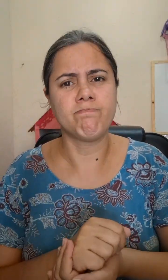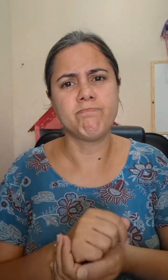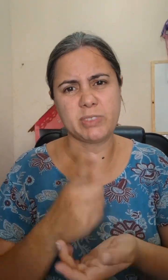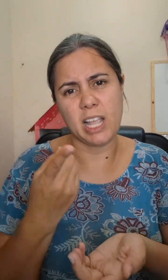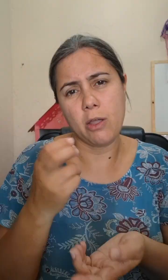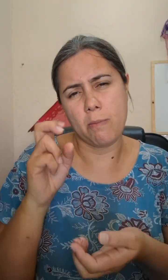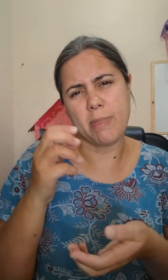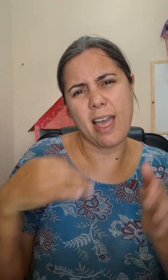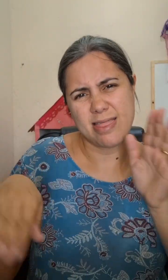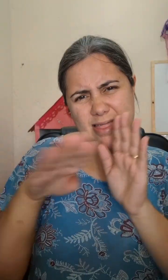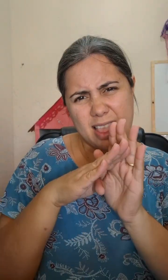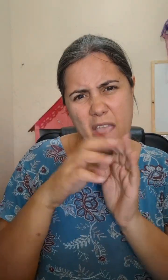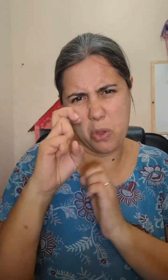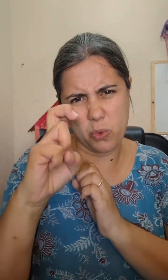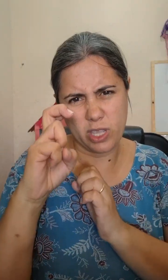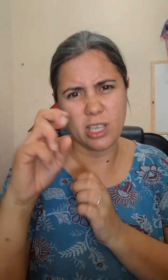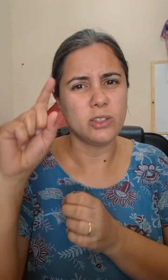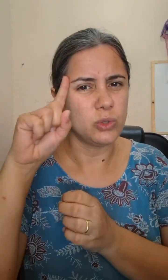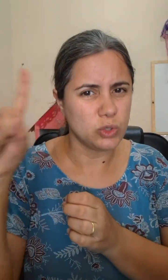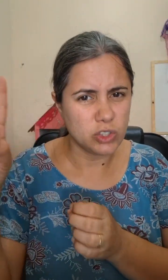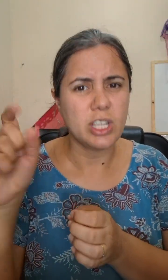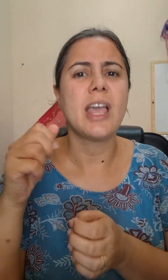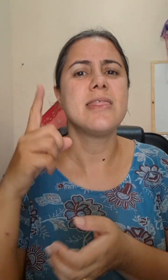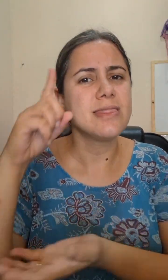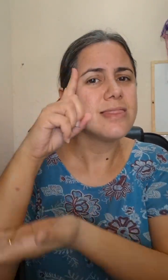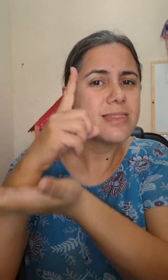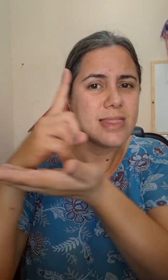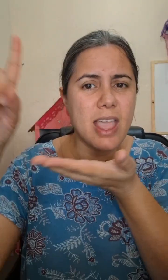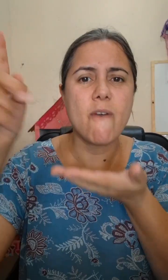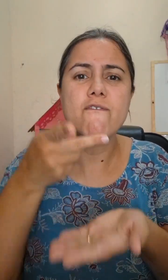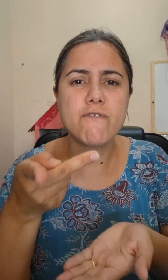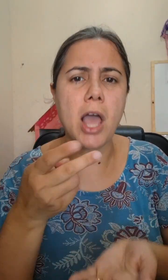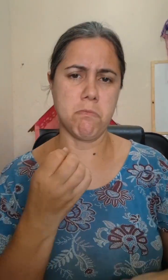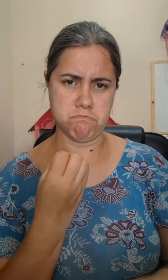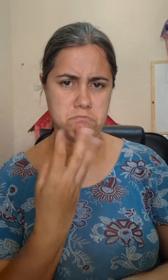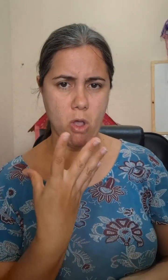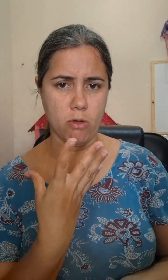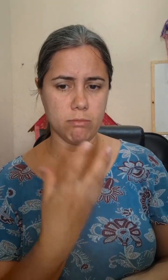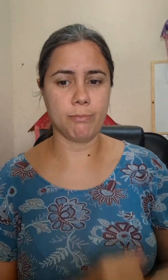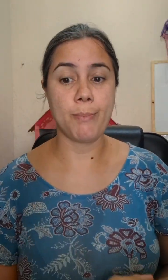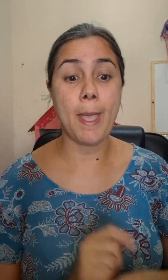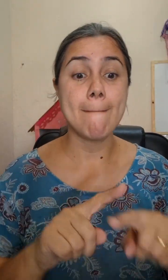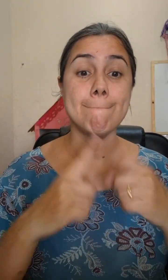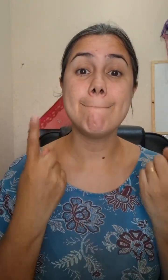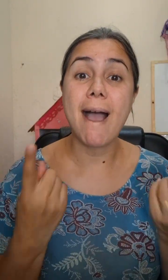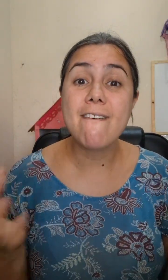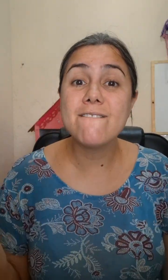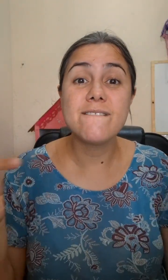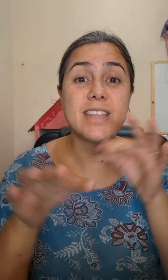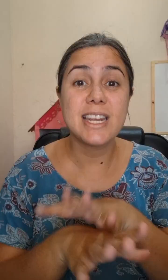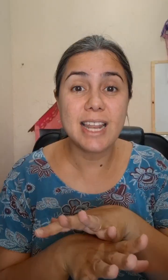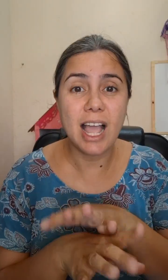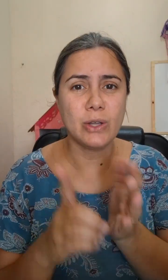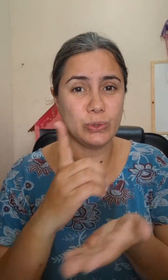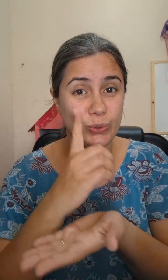Ao final do 6º dia, ele fala. Até o 5º ele falava que era bom, mas no final do 6º dia,